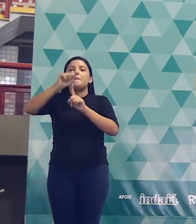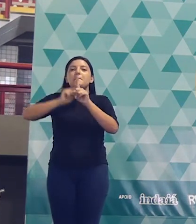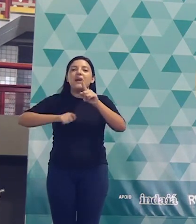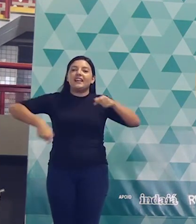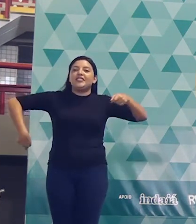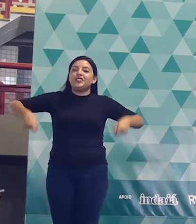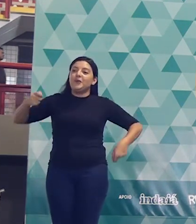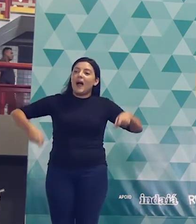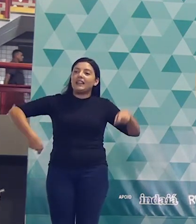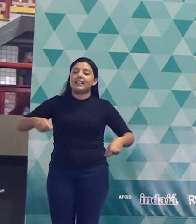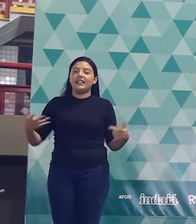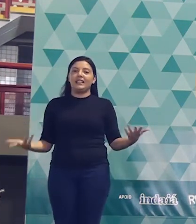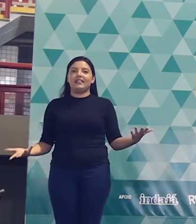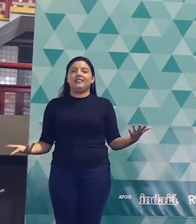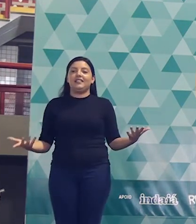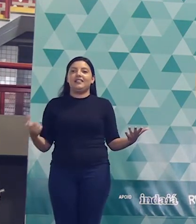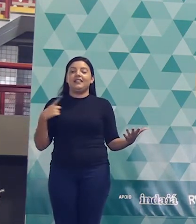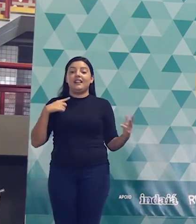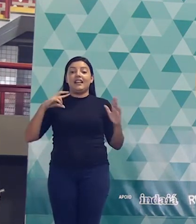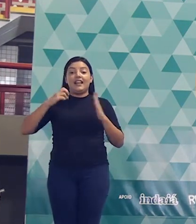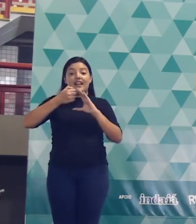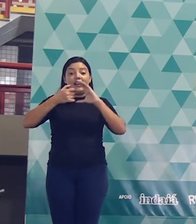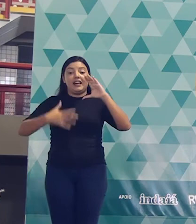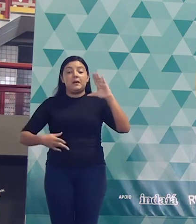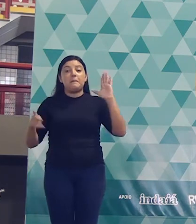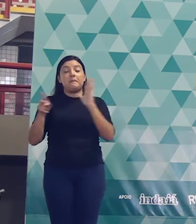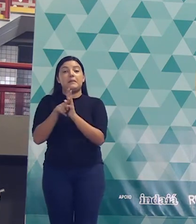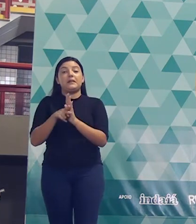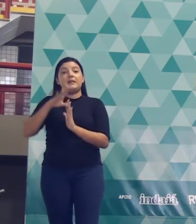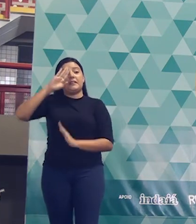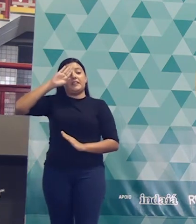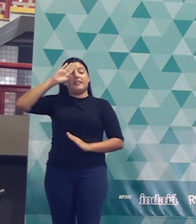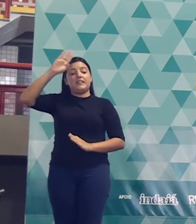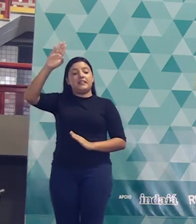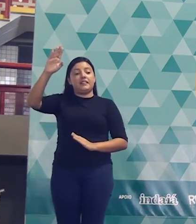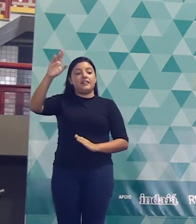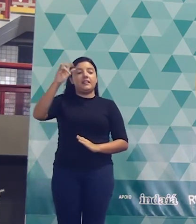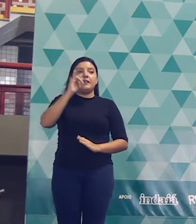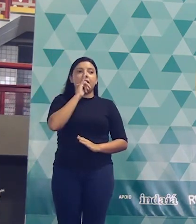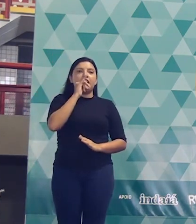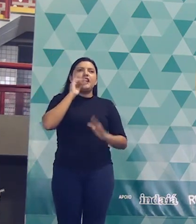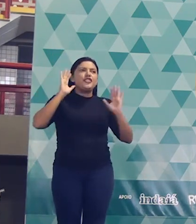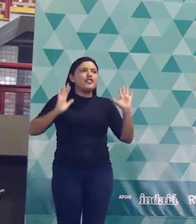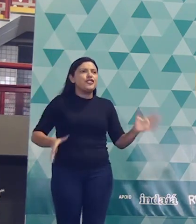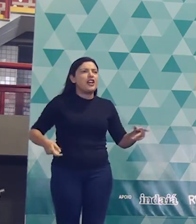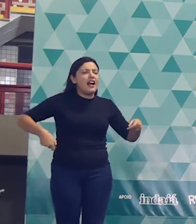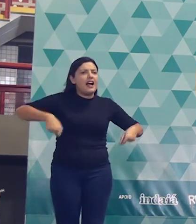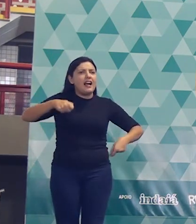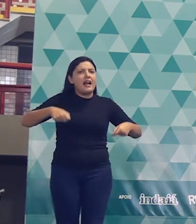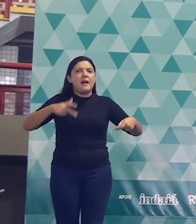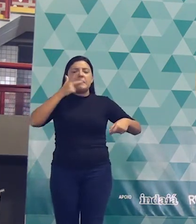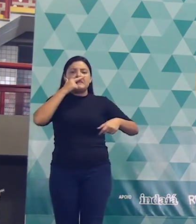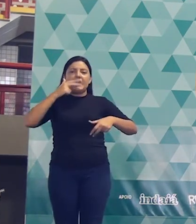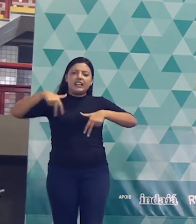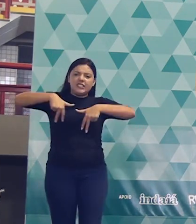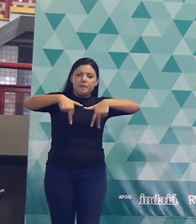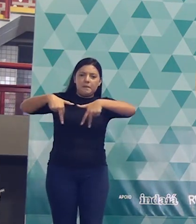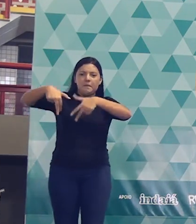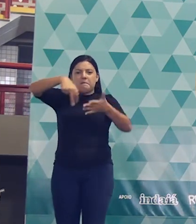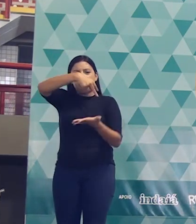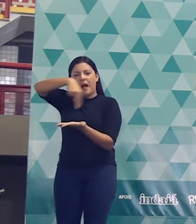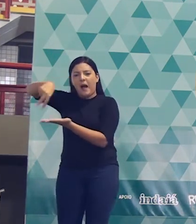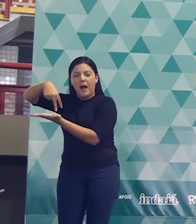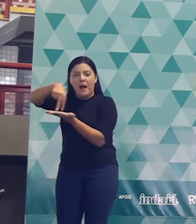junina, quadrilha, né? Que se caracteriza pelo quê? Quem brincou quadrilha já? Troca de pares, né? Aí,